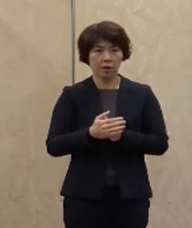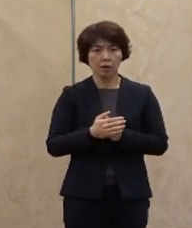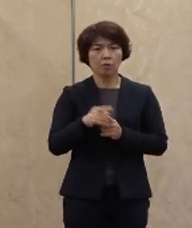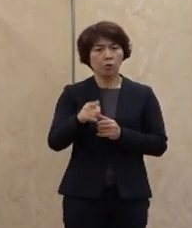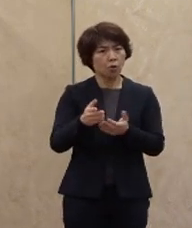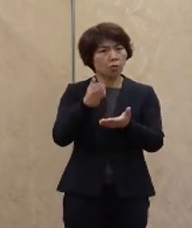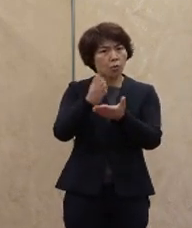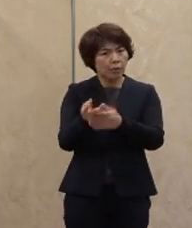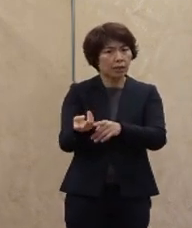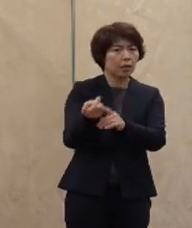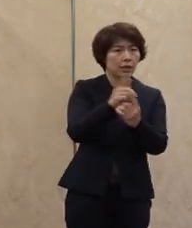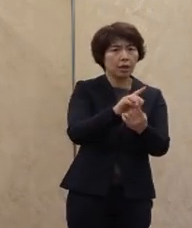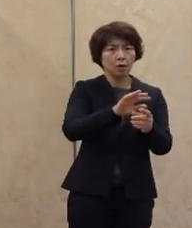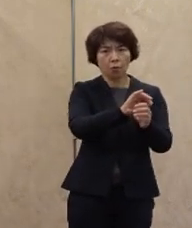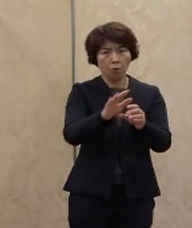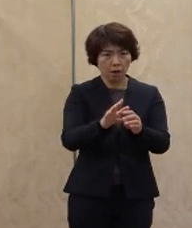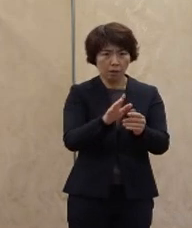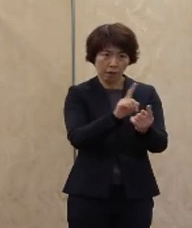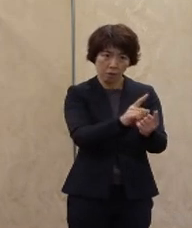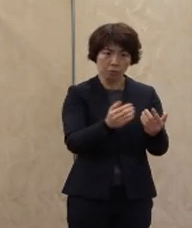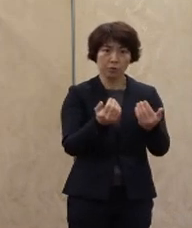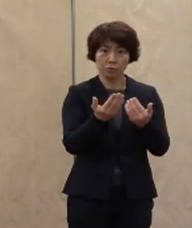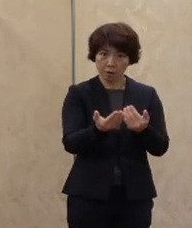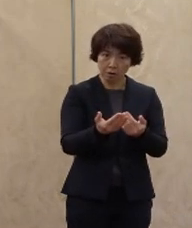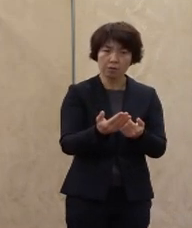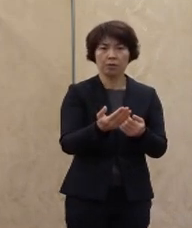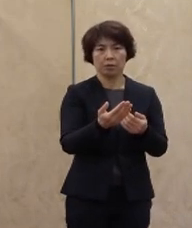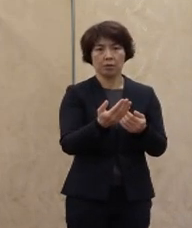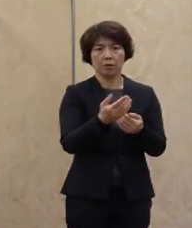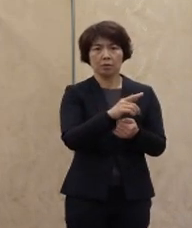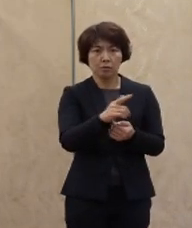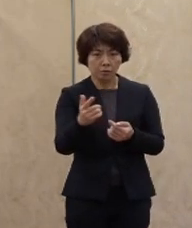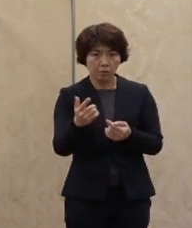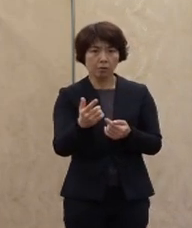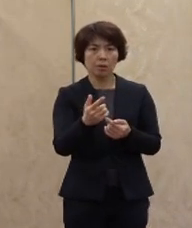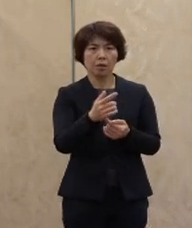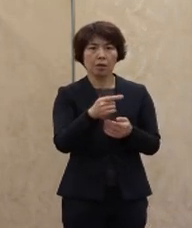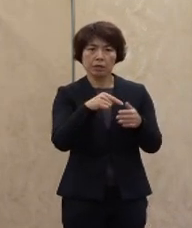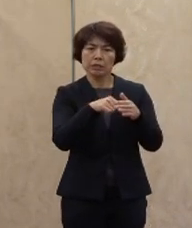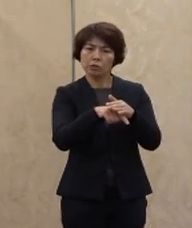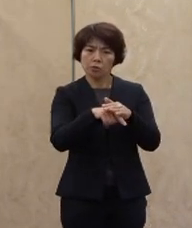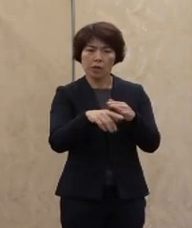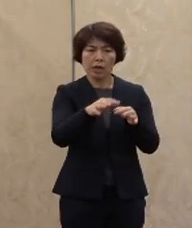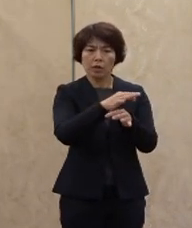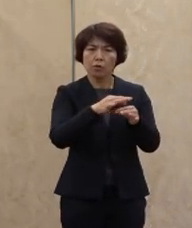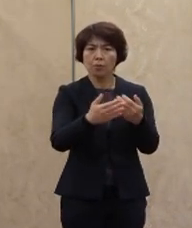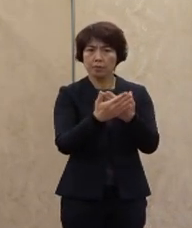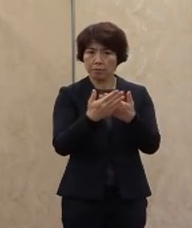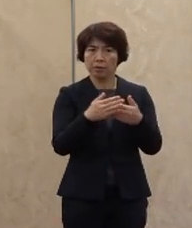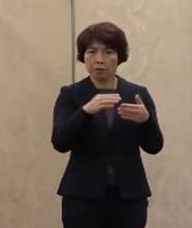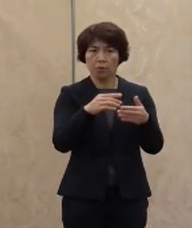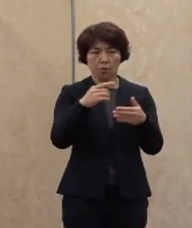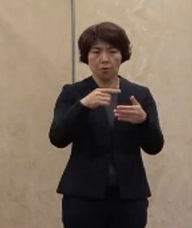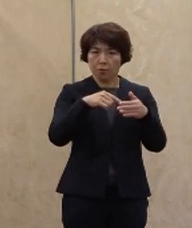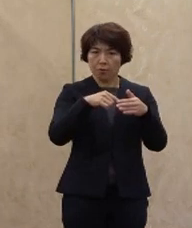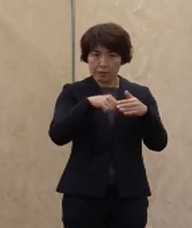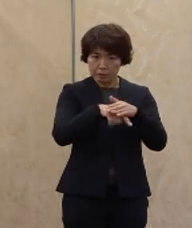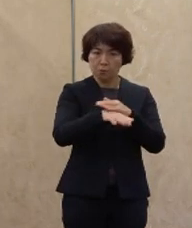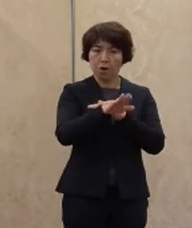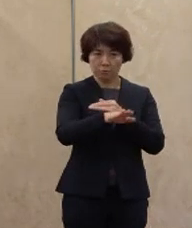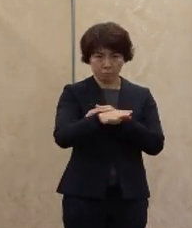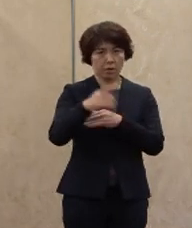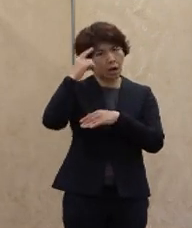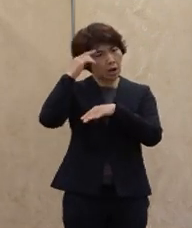てまでこれをしなきゃいけないのかとか、いろんなやっぱり営業上 の理由もあるし考え方というのはあると思います。まあ、その中